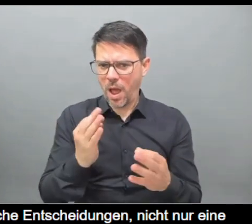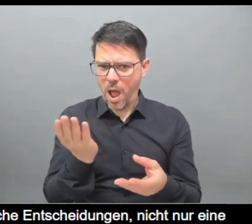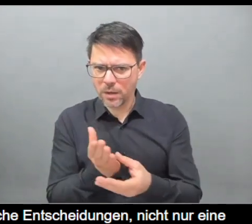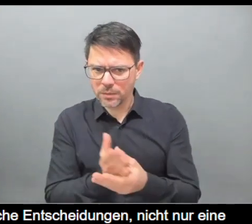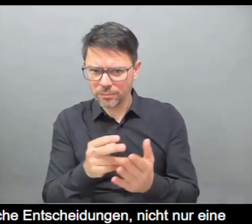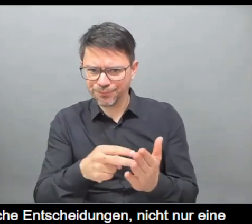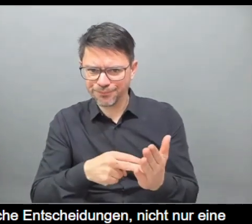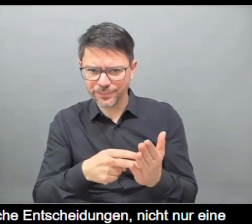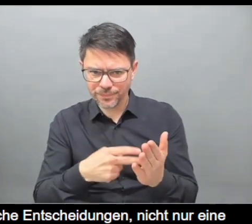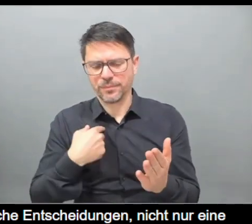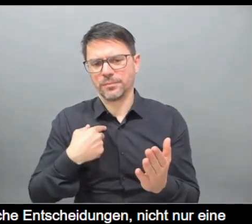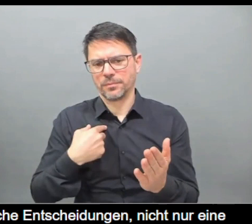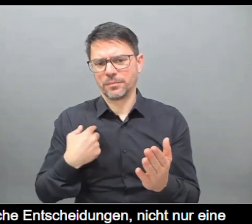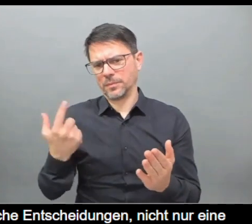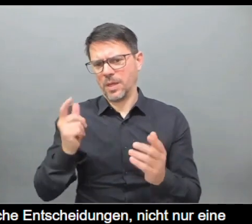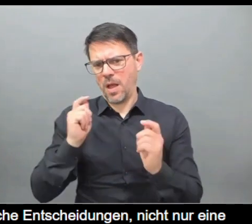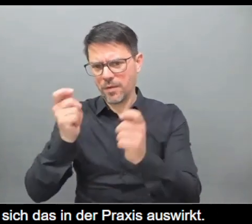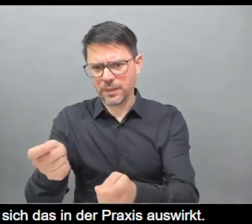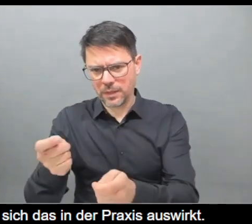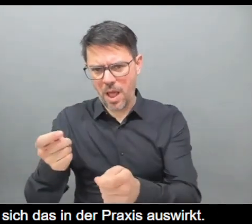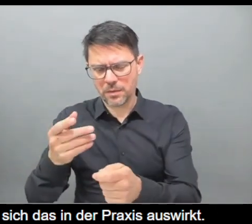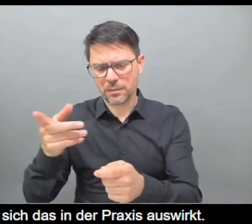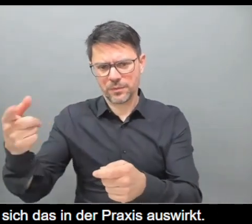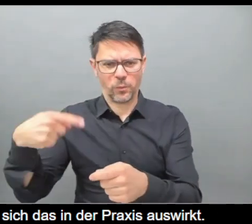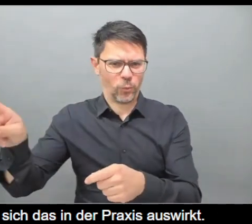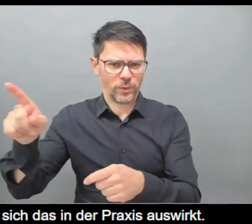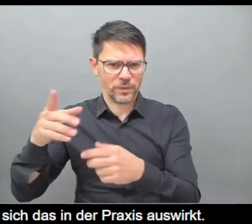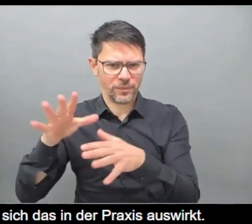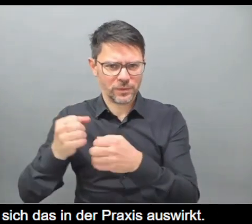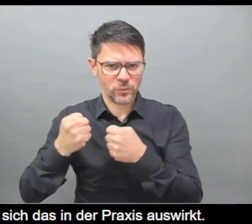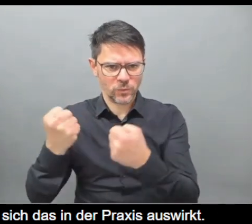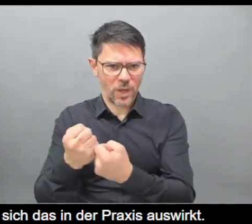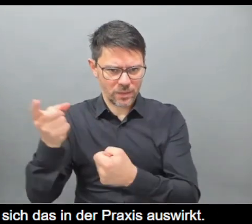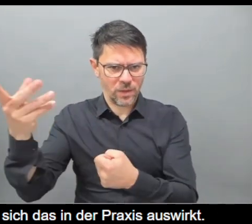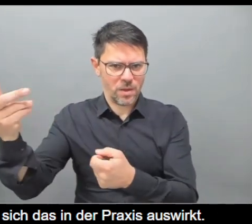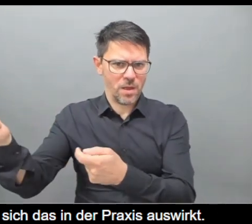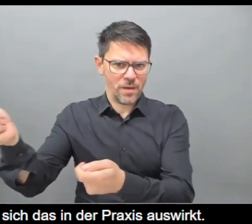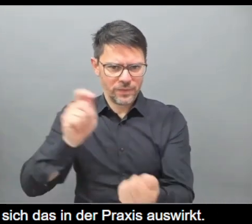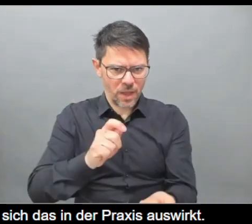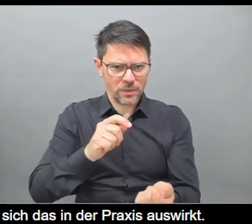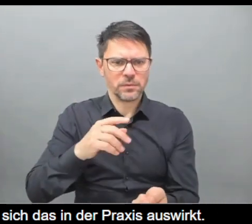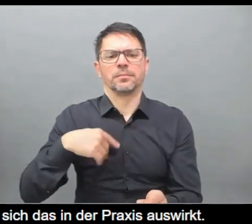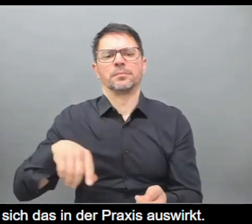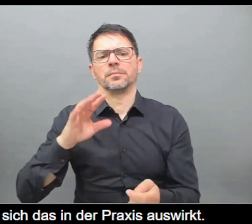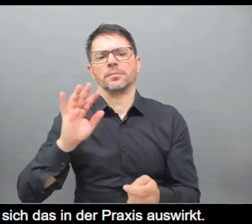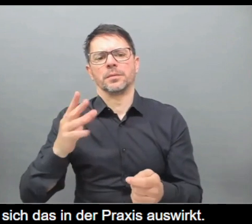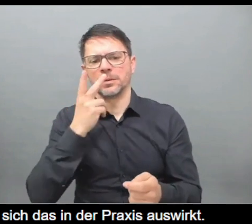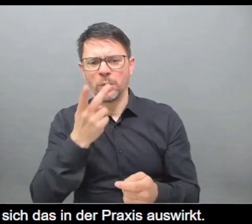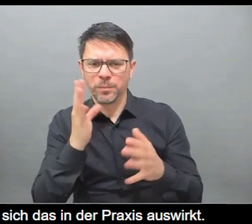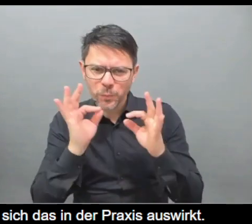Städtetages führt es zu erheblichen Verwerfungen, zu Versorgungsdefiziten im Bereich der Geburtshilfe, im Bereich der